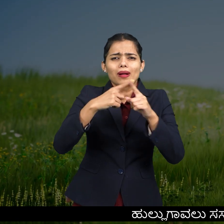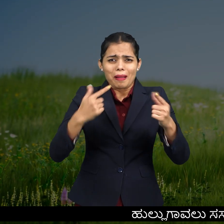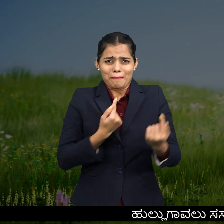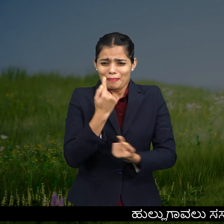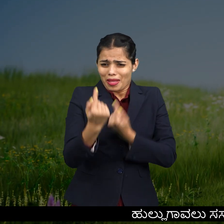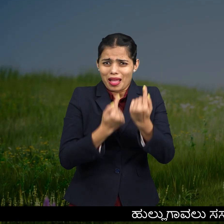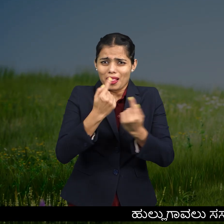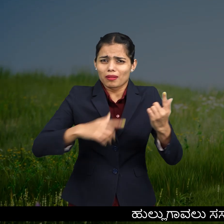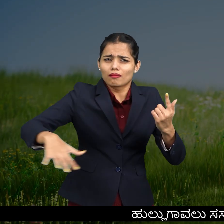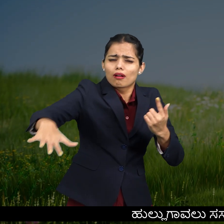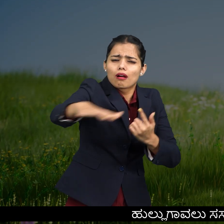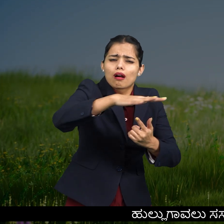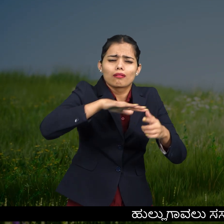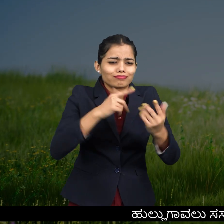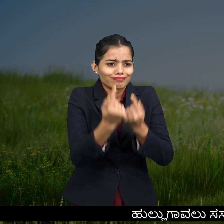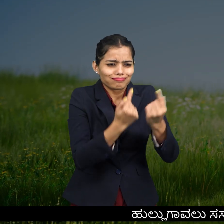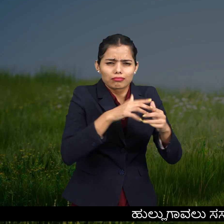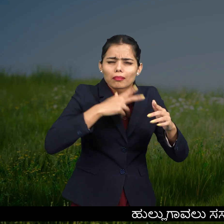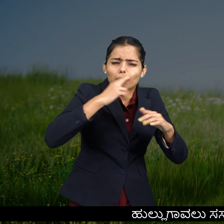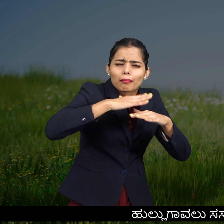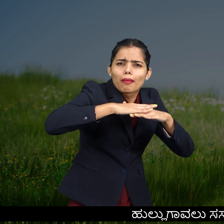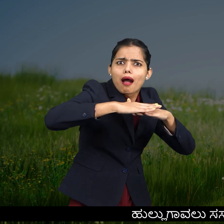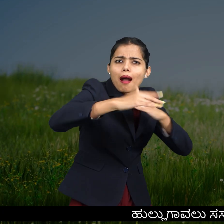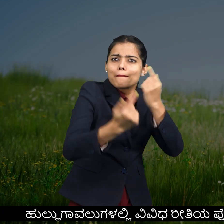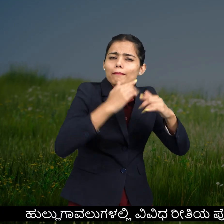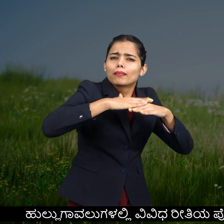ಹುಲ್ಲುಗಾವಲು ಸಸ್ಯಗಳಲ್ಲಿ ಹೊಂದಾಣಿಕೆ.